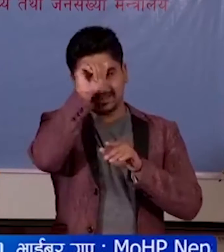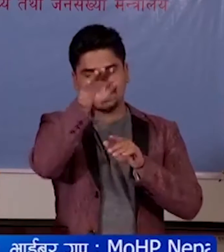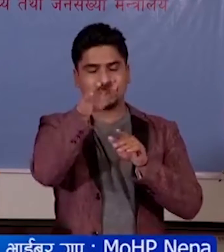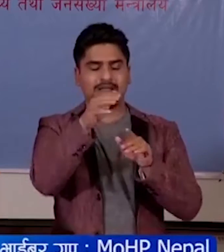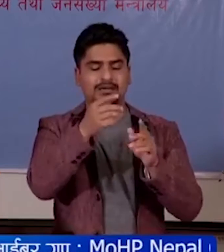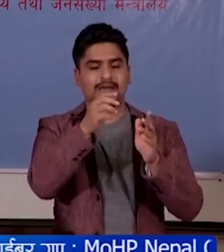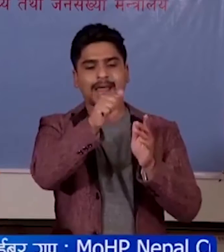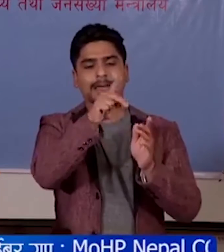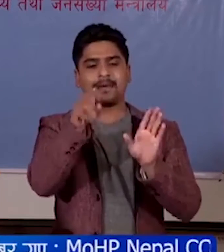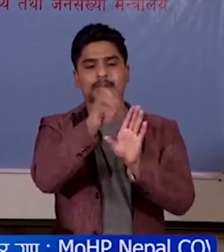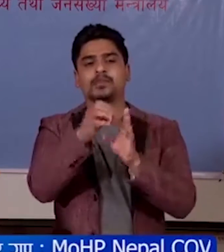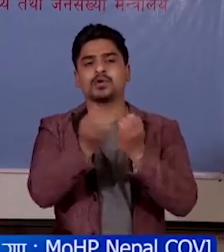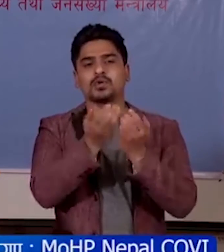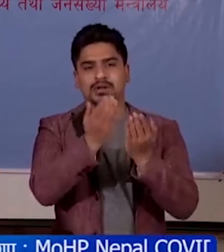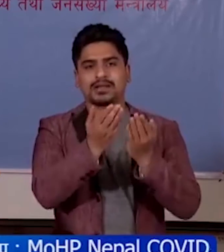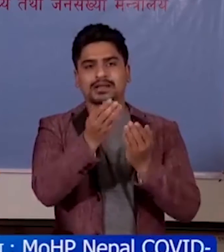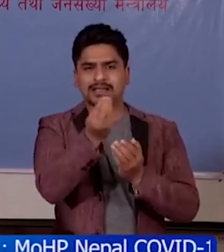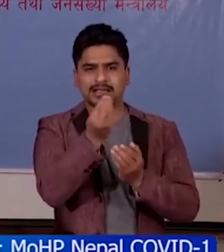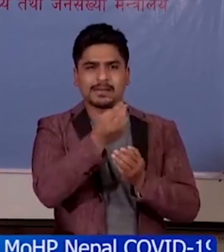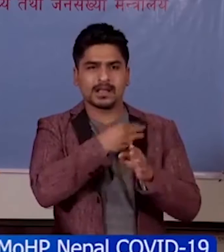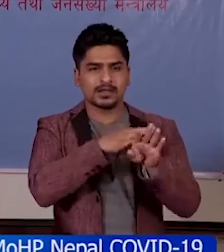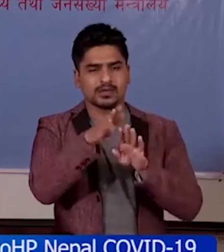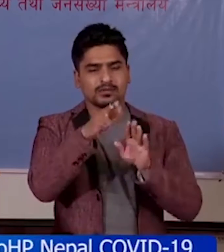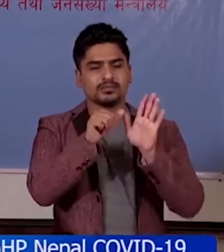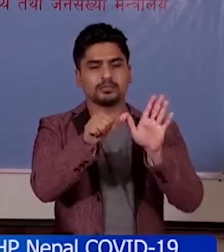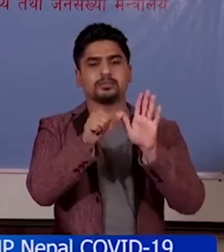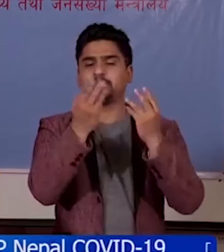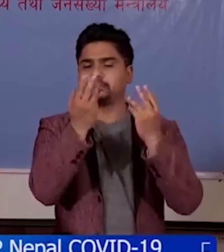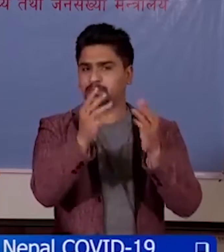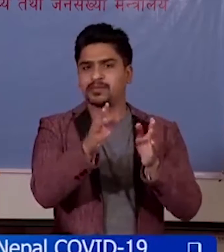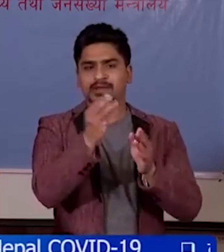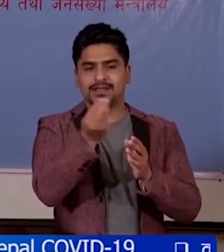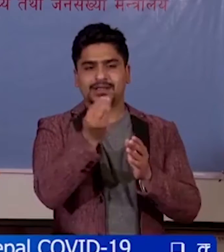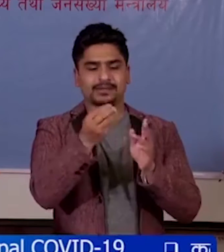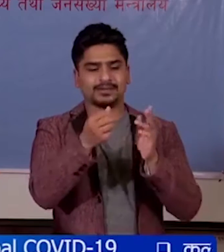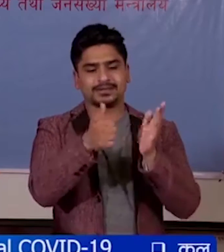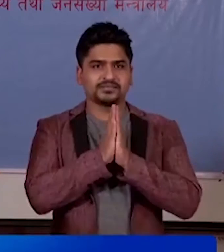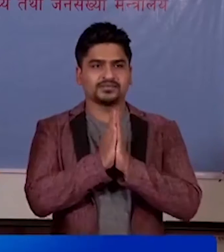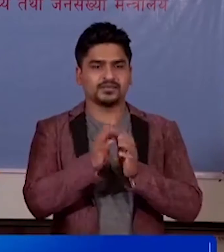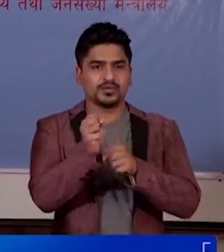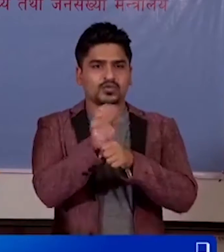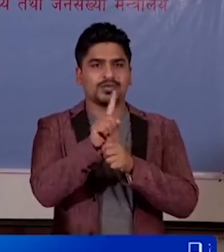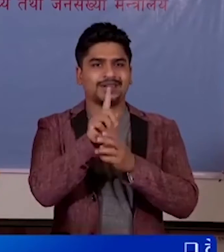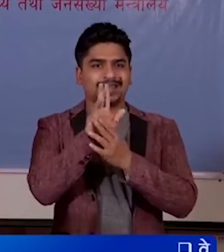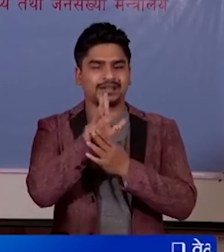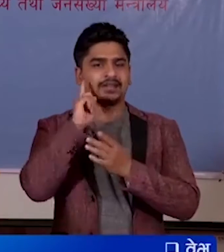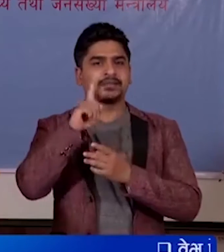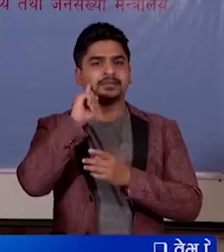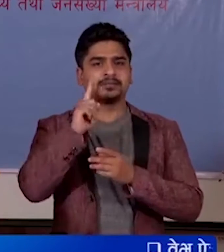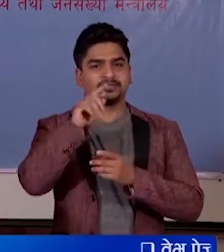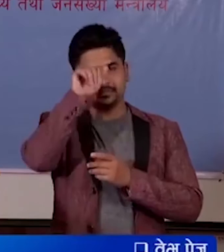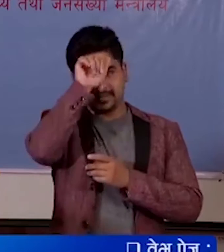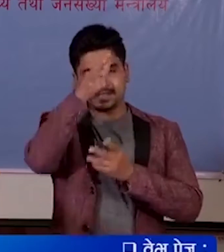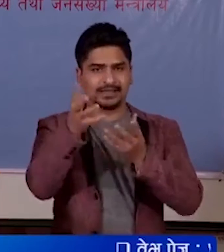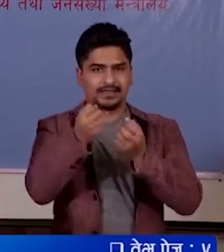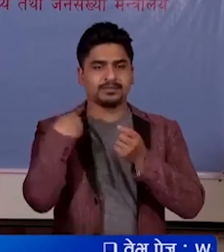होला भन्न चाहन्छु। केहीको हामीले सम्बोधन गरिसकेको अवस्था छ भने केहीलाई हामी ट्रेसिङ गरिरहेका छौँ। पत्रकार सम्मेलनमा